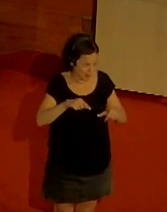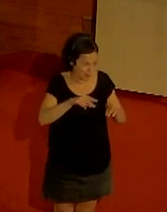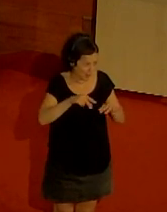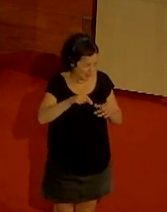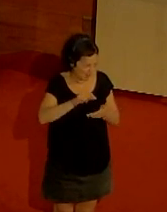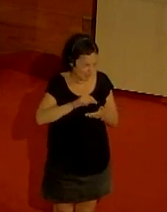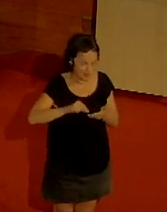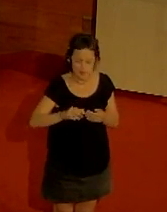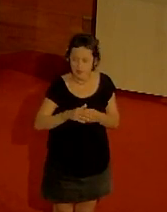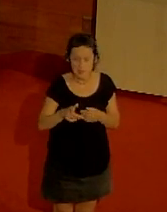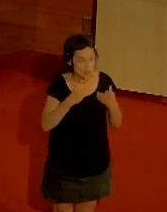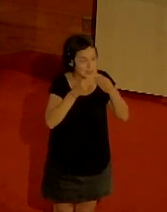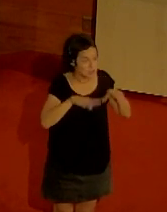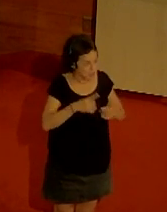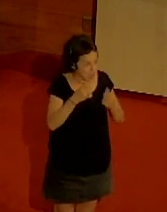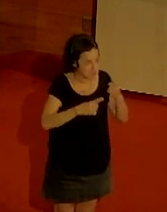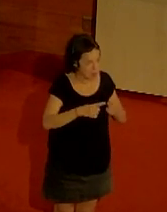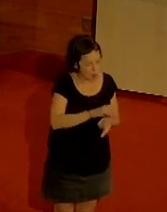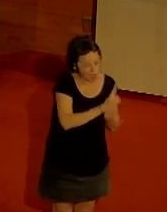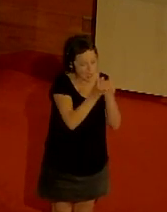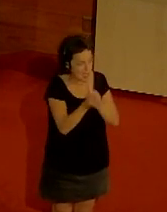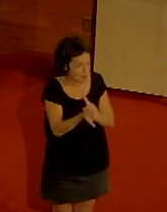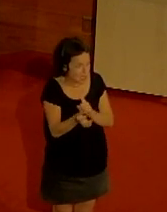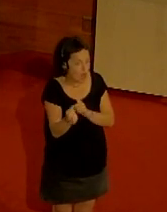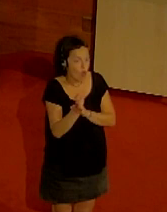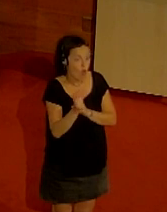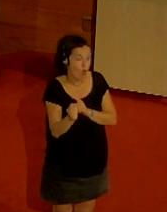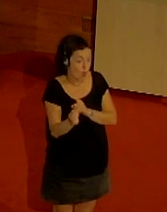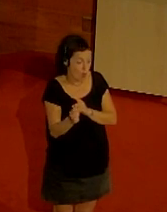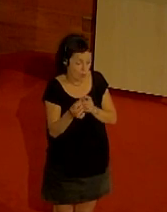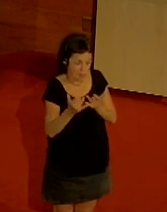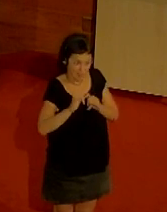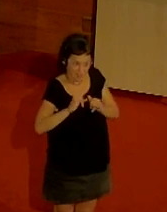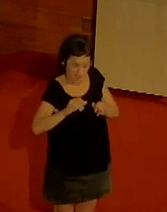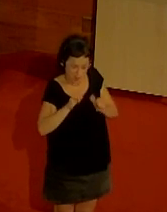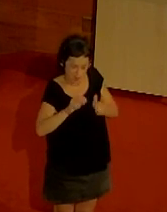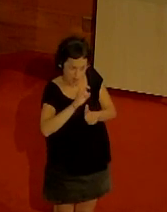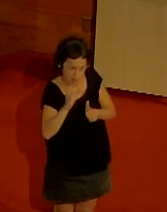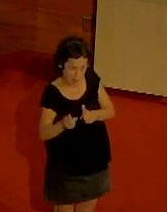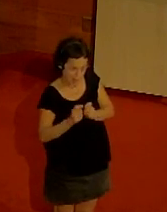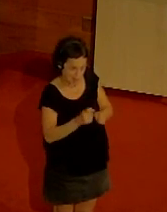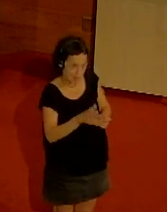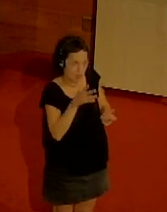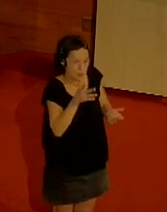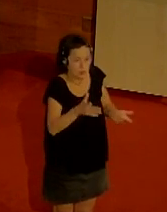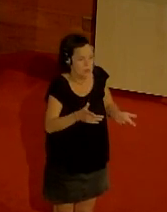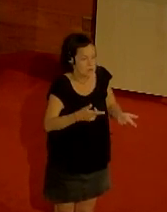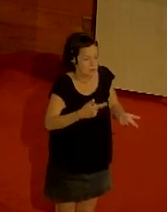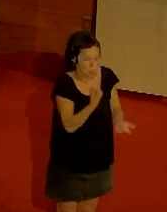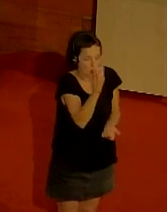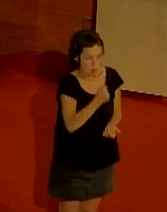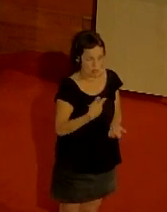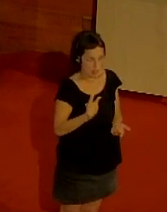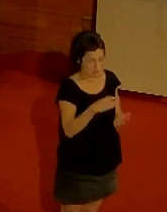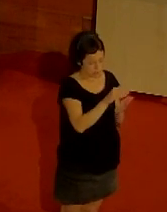incluso alargar o acabar de contar, porque claro, tú acabas de escribir un día, pero esa historia sigue, ¿no? Y es historia